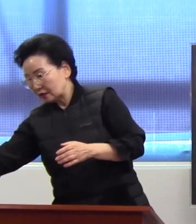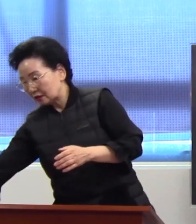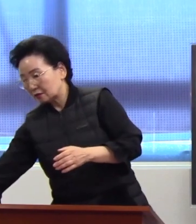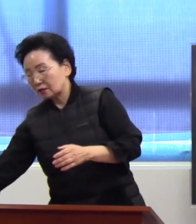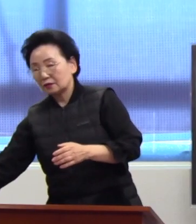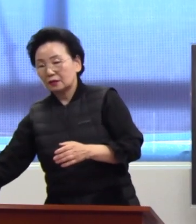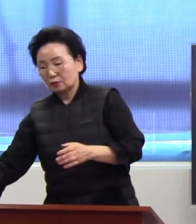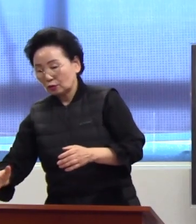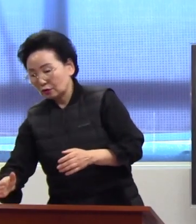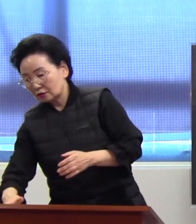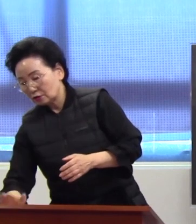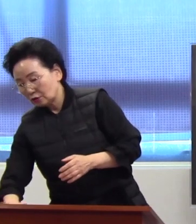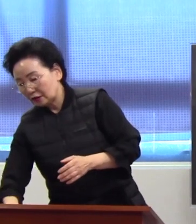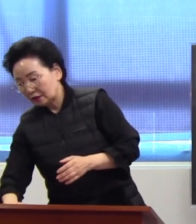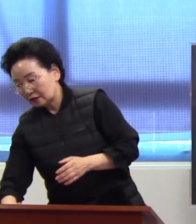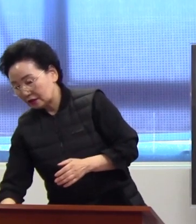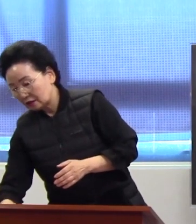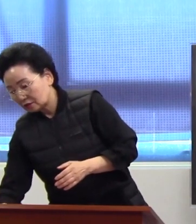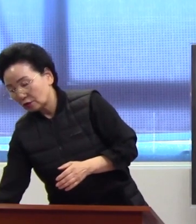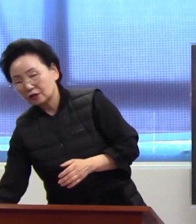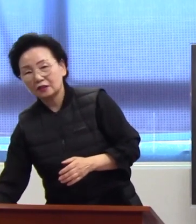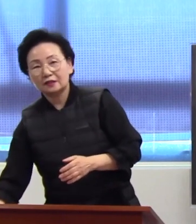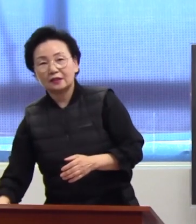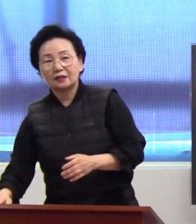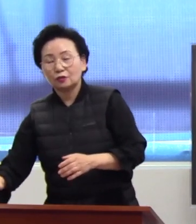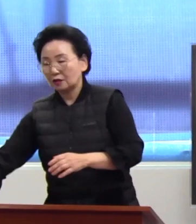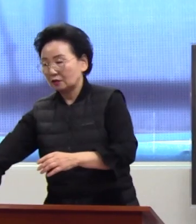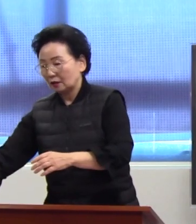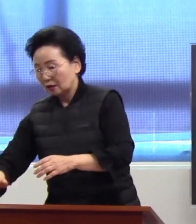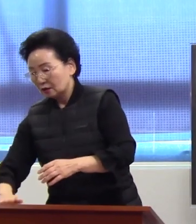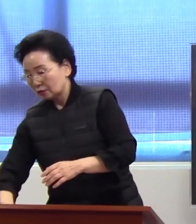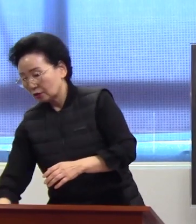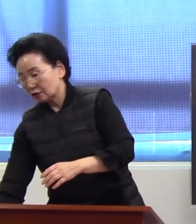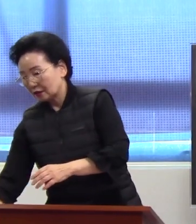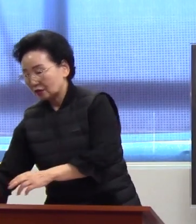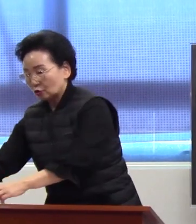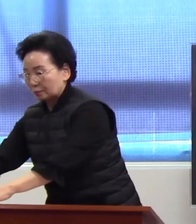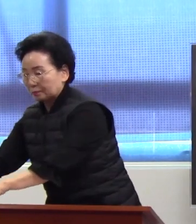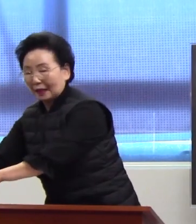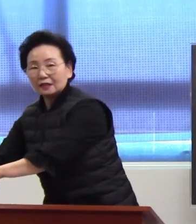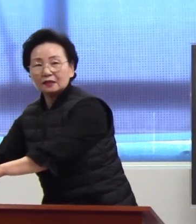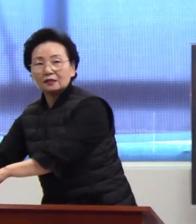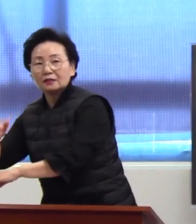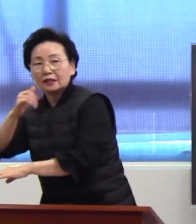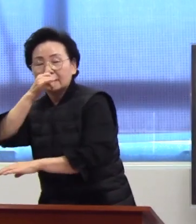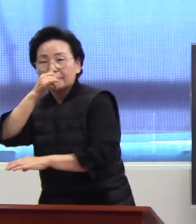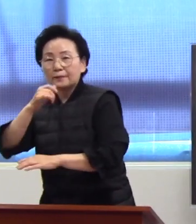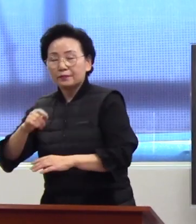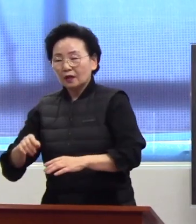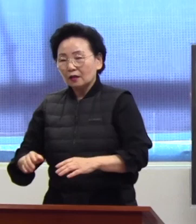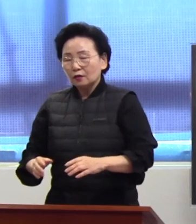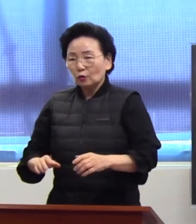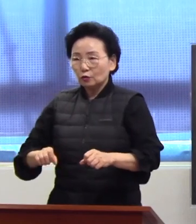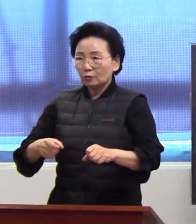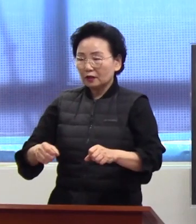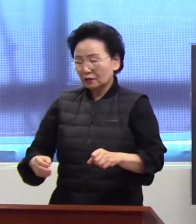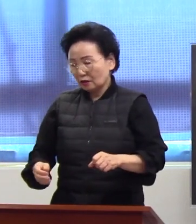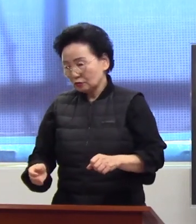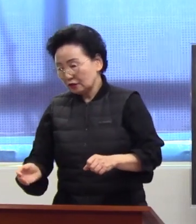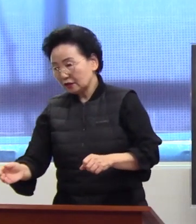이렇게 여기 이렇게 길 떨어지는 데인데 여기는 떨어져가지고 밭이 있는데 오토바이가 자꾸 이리